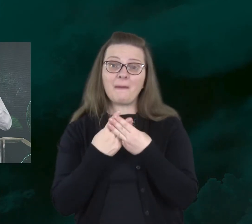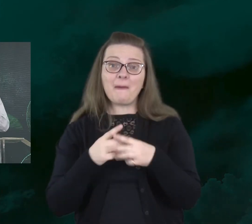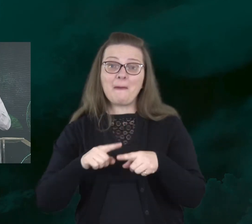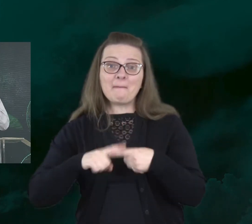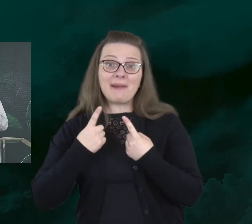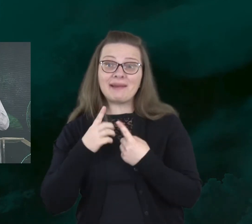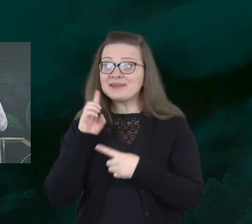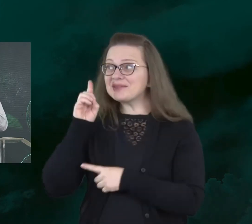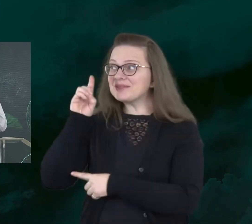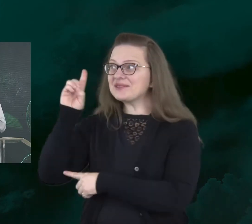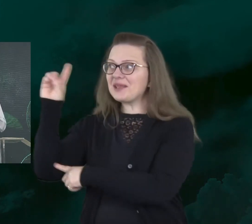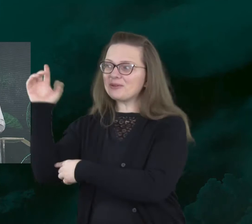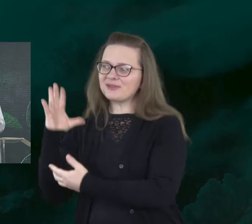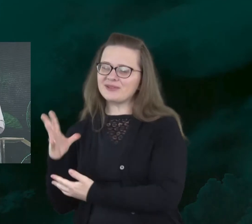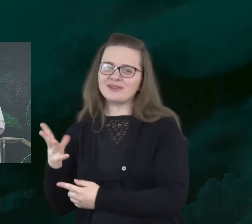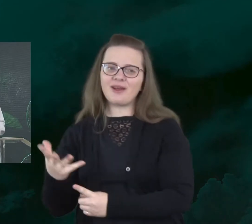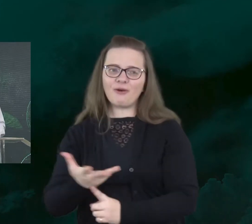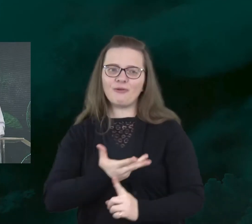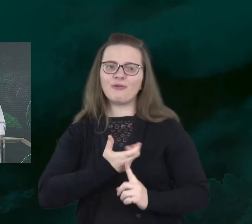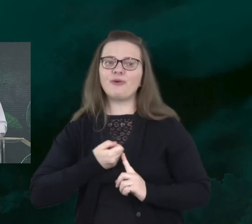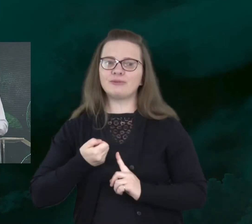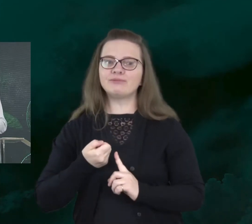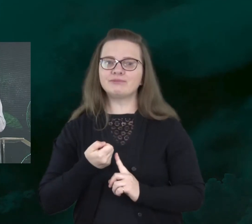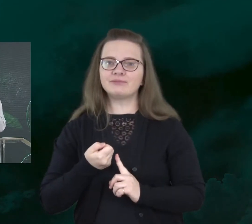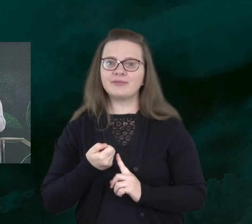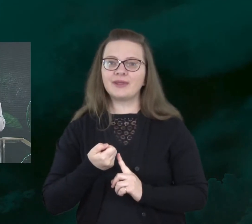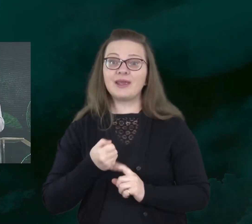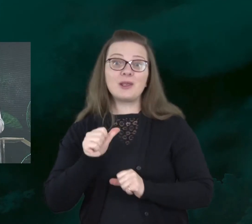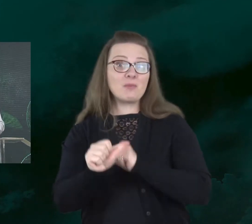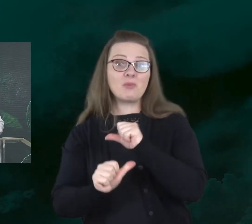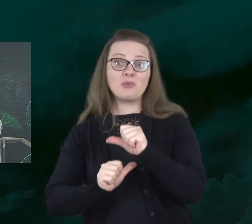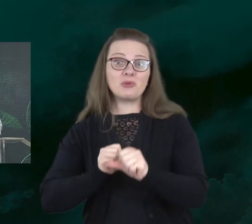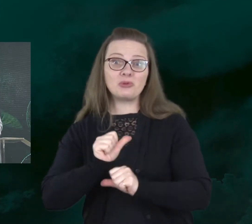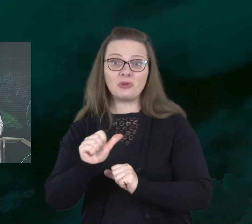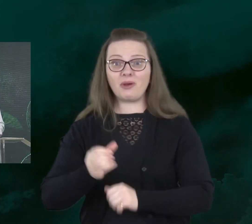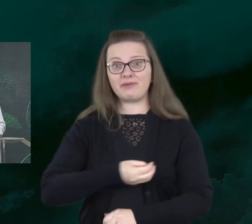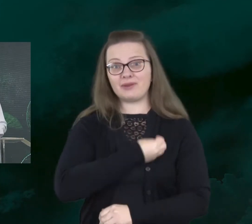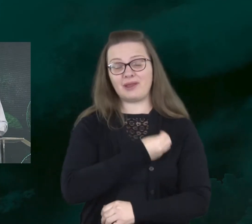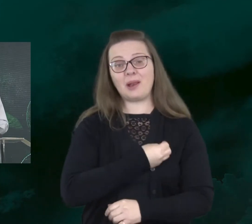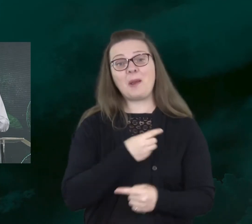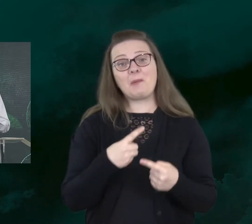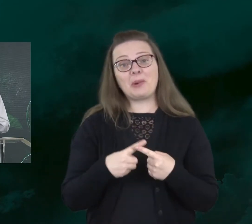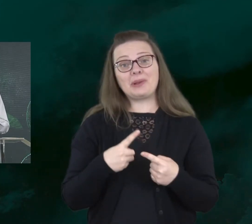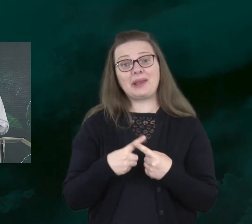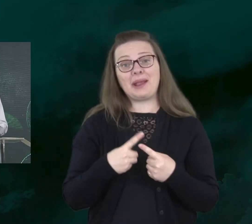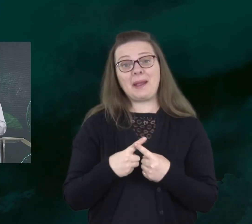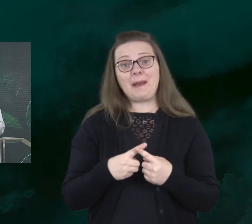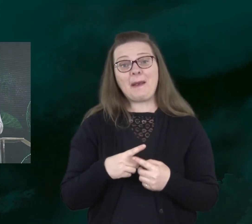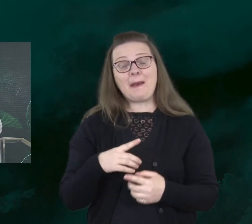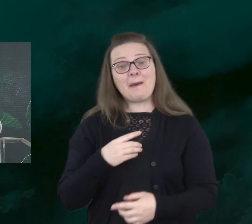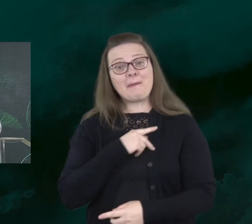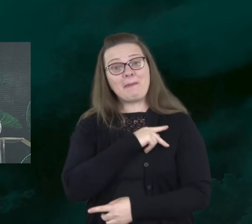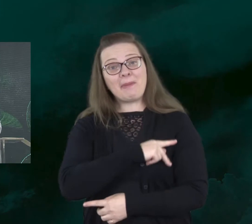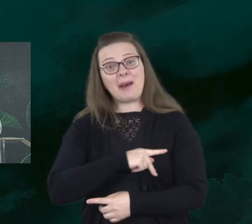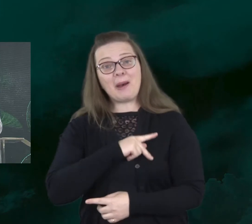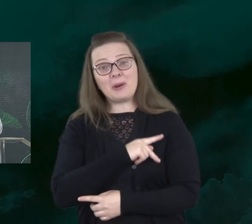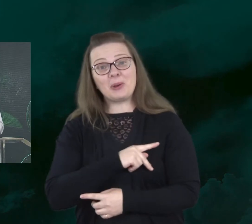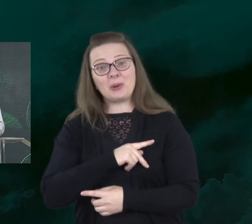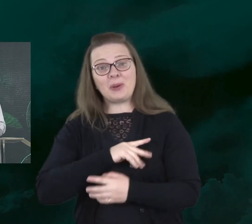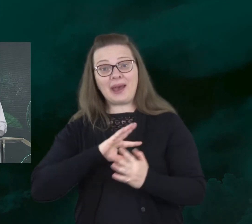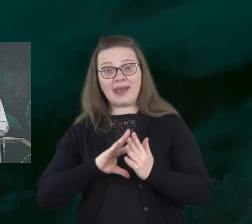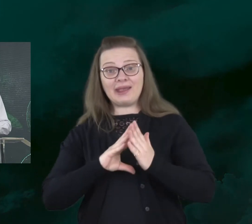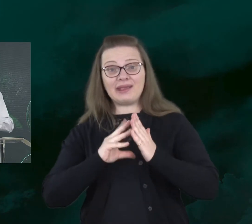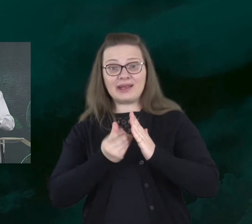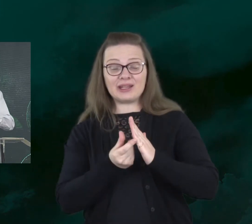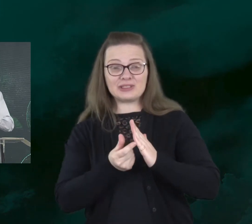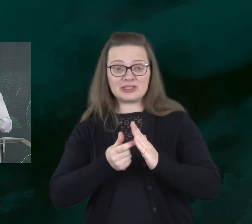sobremaneira perseguia eu a igreja de Deus e a devastava. E na minha nação, quanto ao